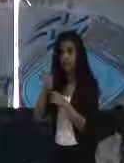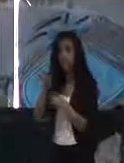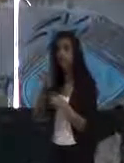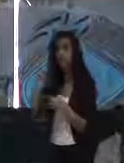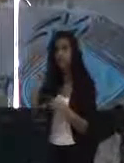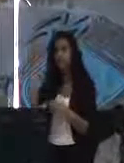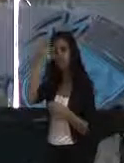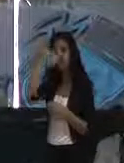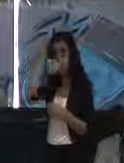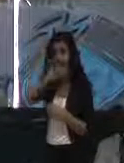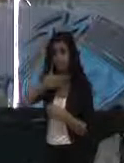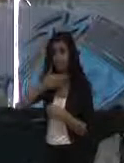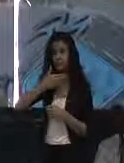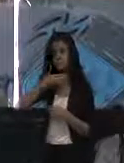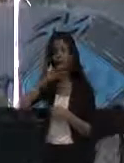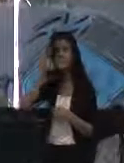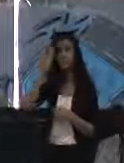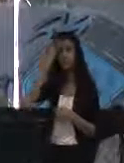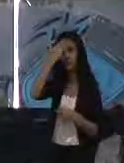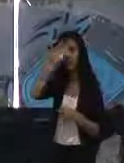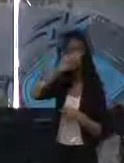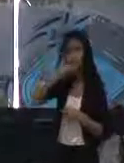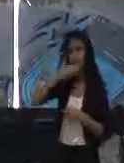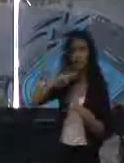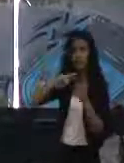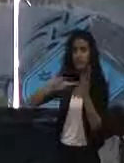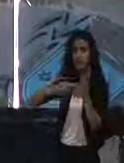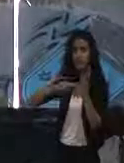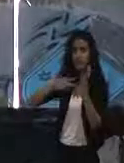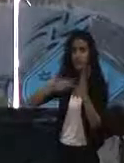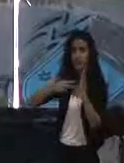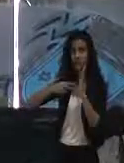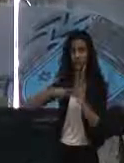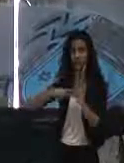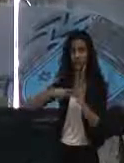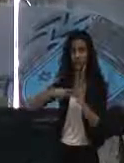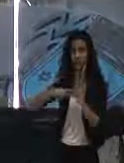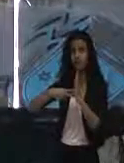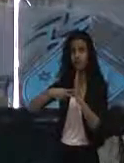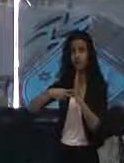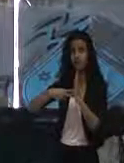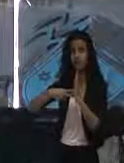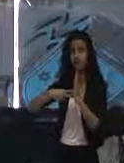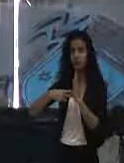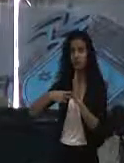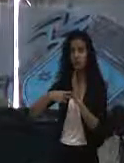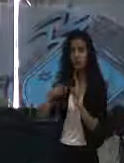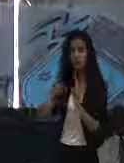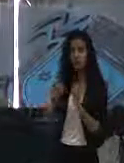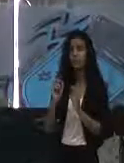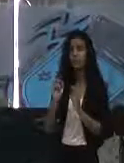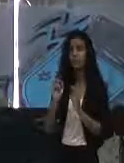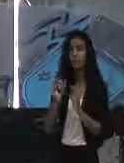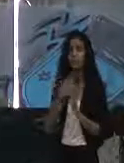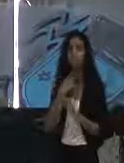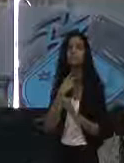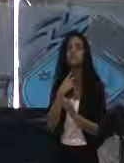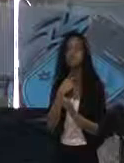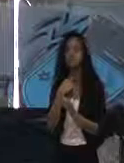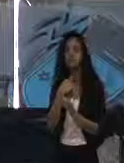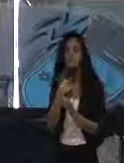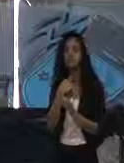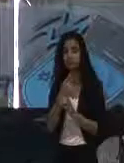definição foi perdendo o sentido e começado a ser usado ao lado da palavra cobiça, a qual culminou